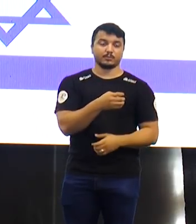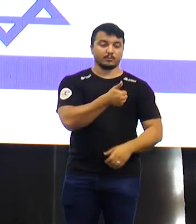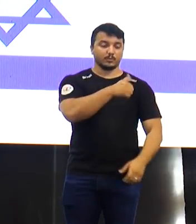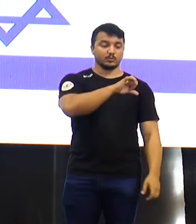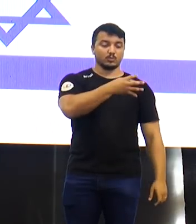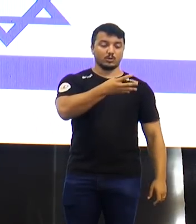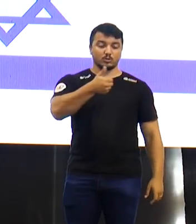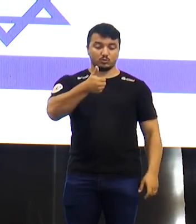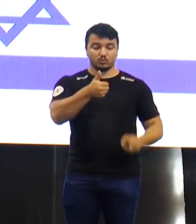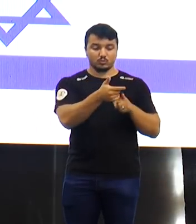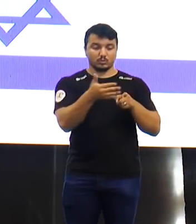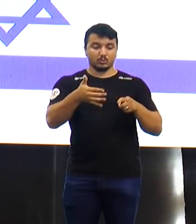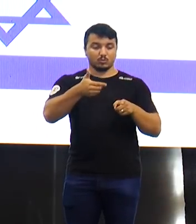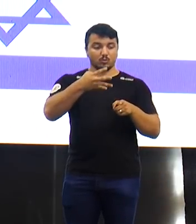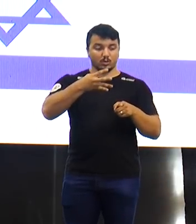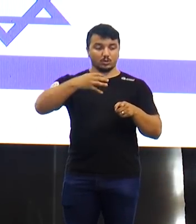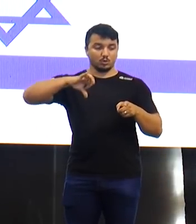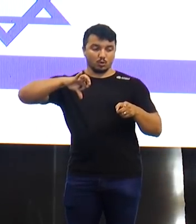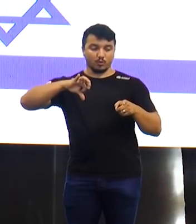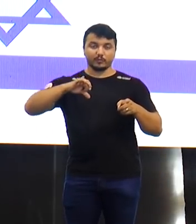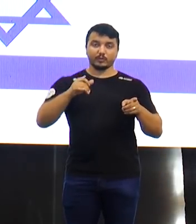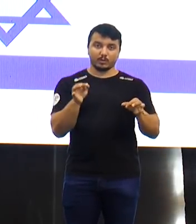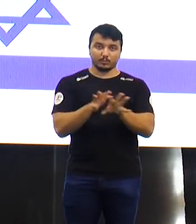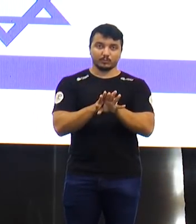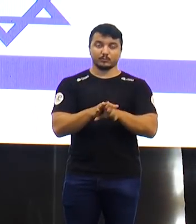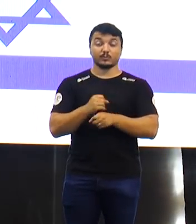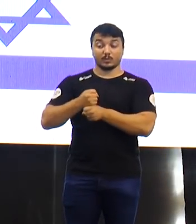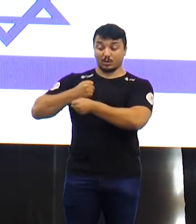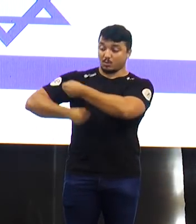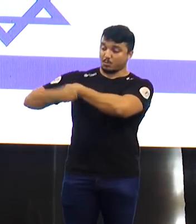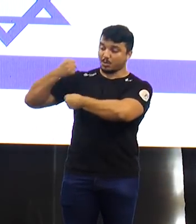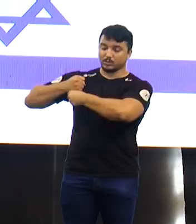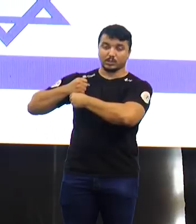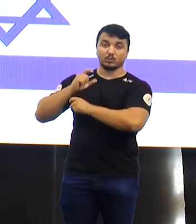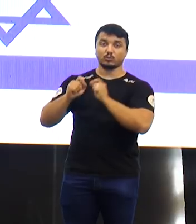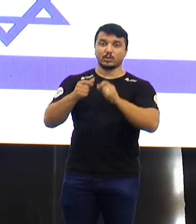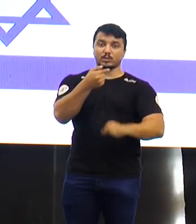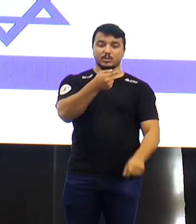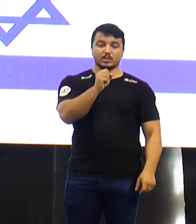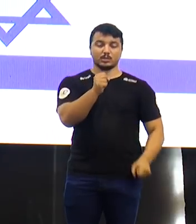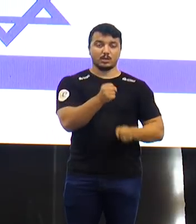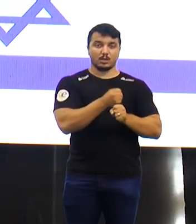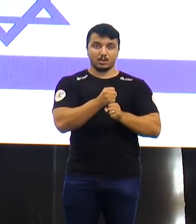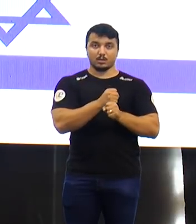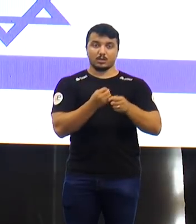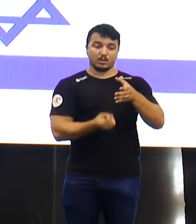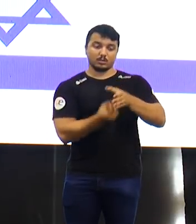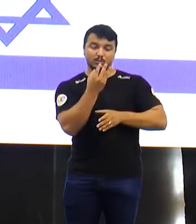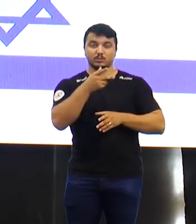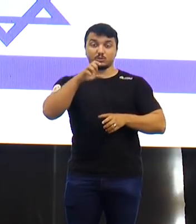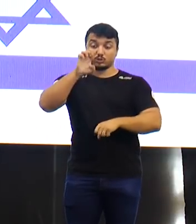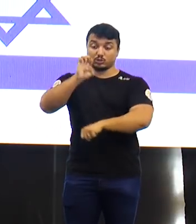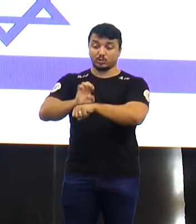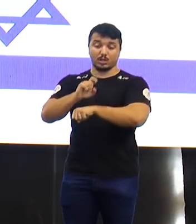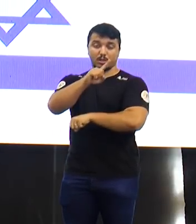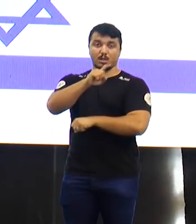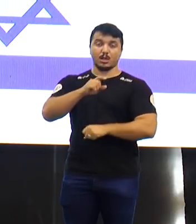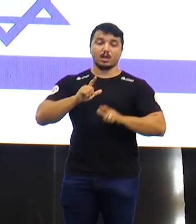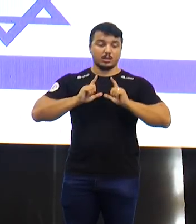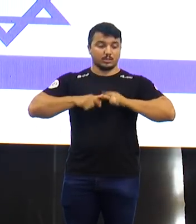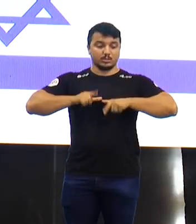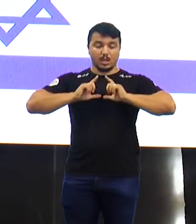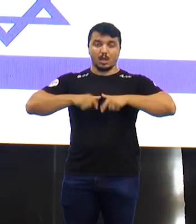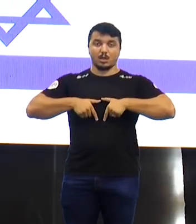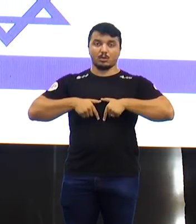48, 49, que é essa que acaba. Ano passado foram os 70 anos de criação do Estado de Israel. 14 de maio